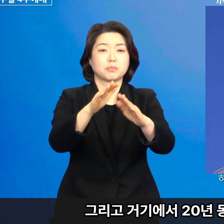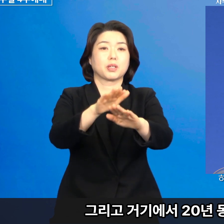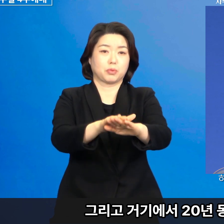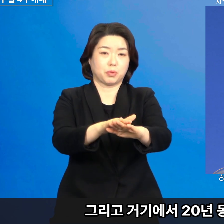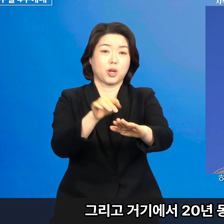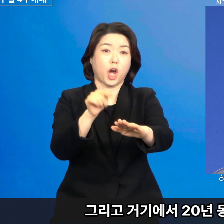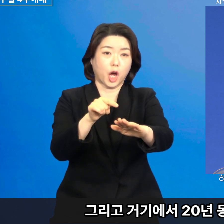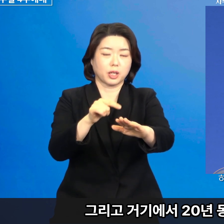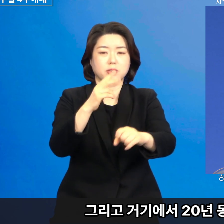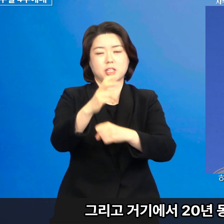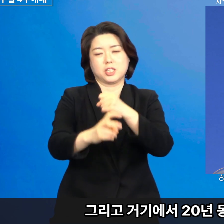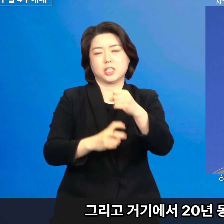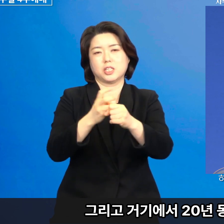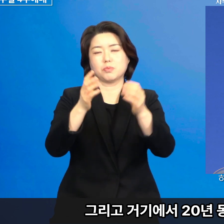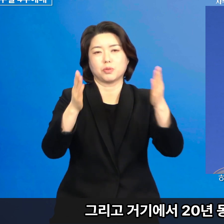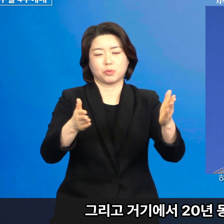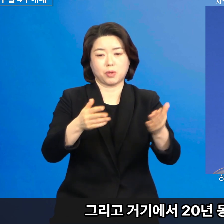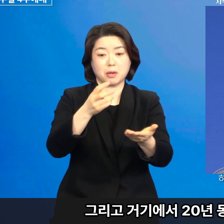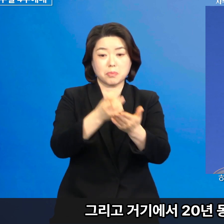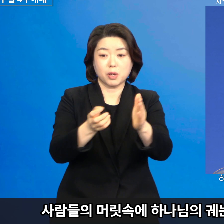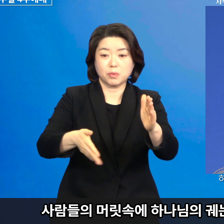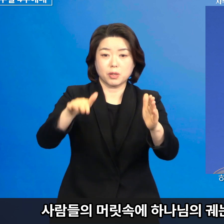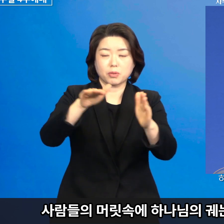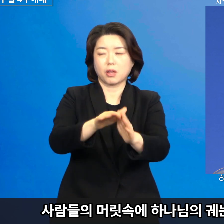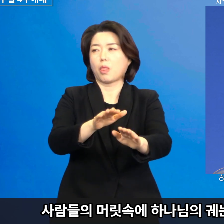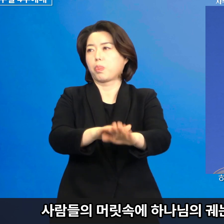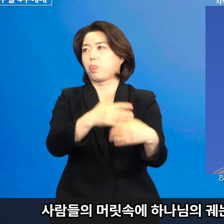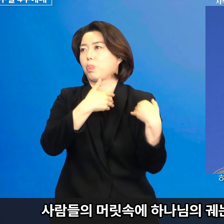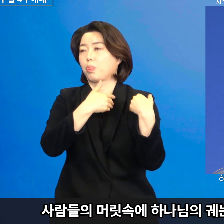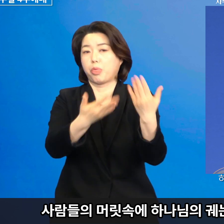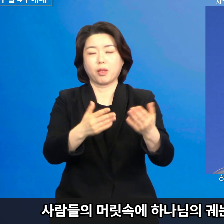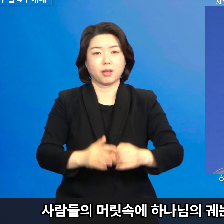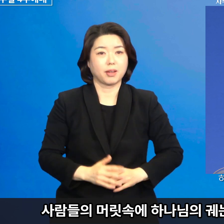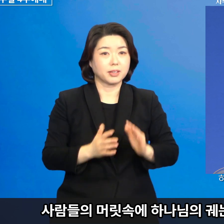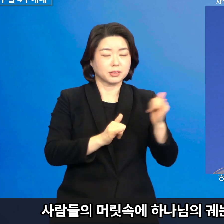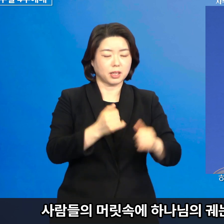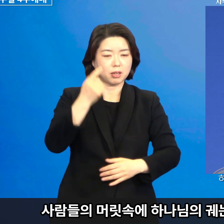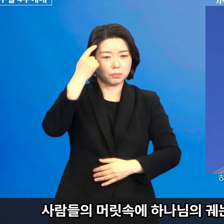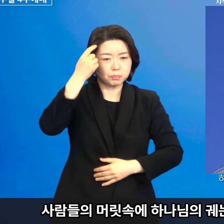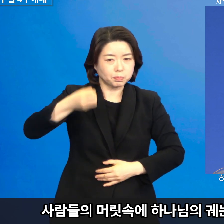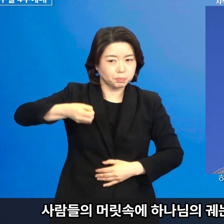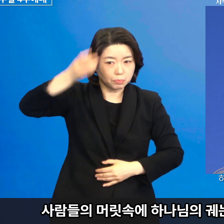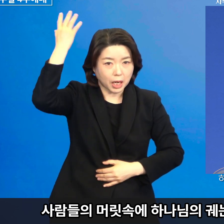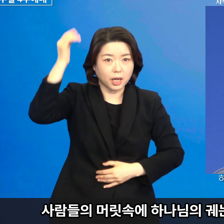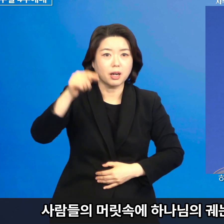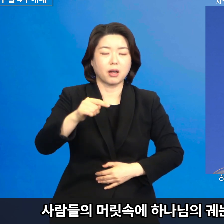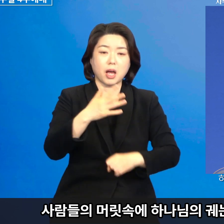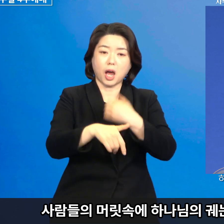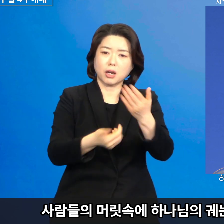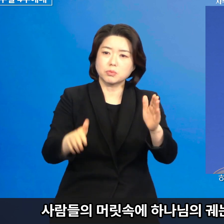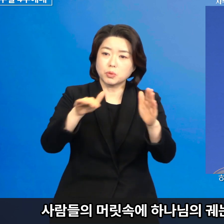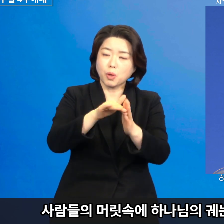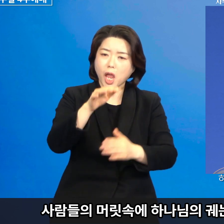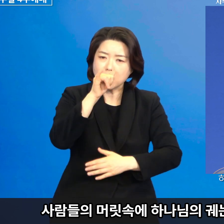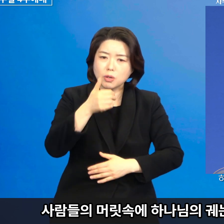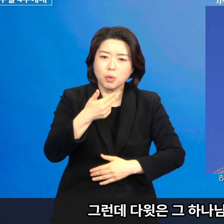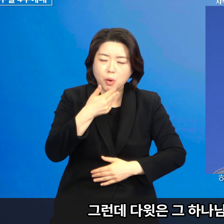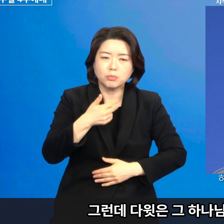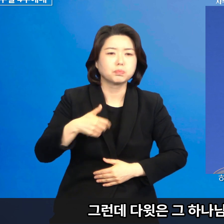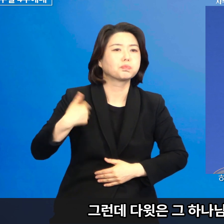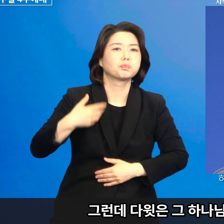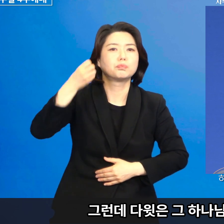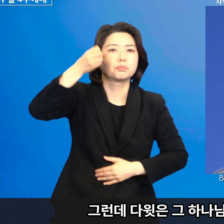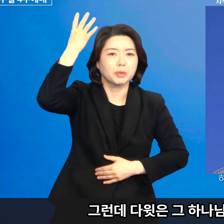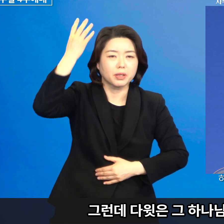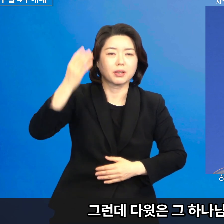거기에서 20년 동안 거의 방치되다시피 사람들의 머릿속에 하나님의 궤는 잊혀져 있는 상황이었습니다.